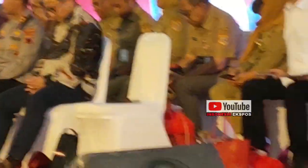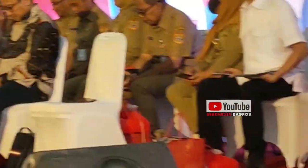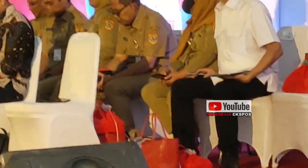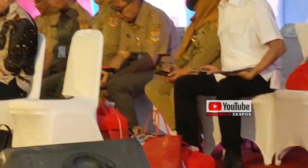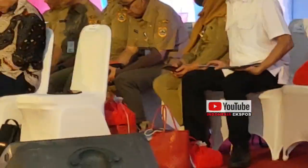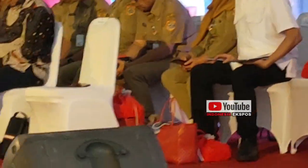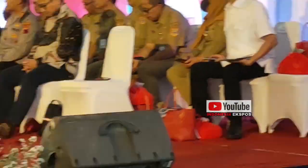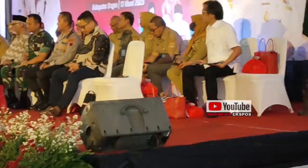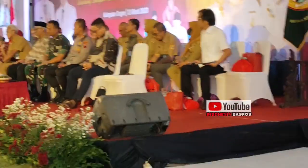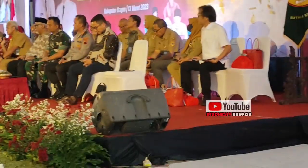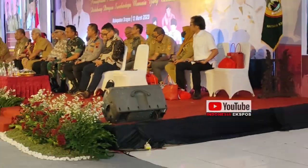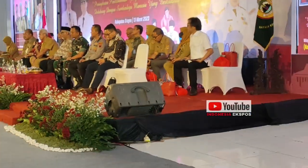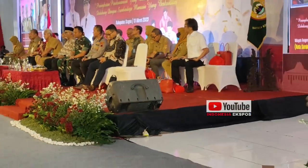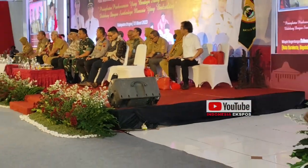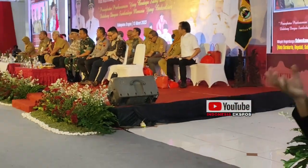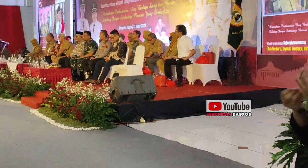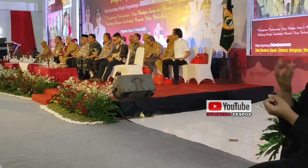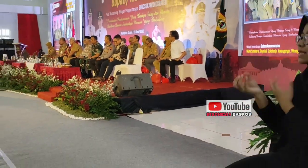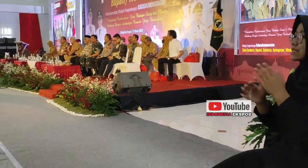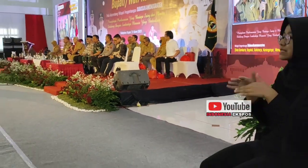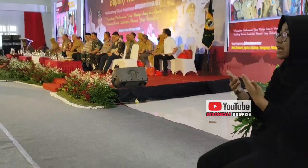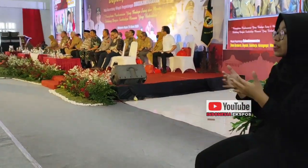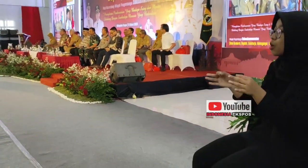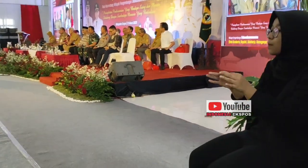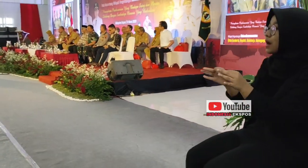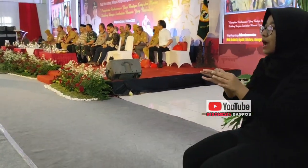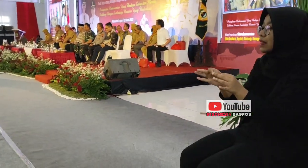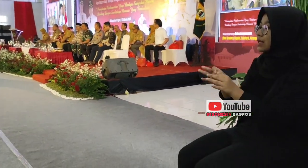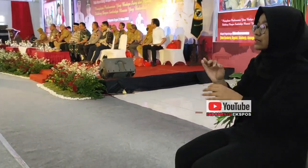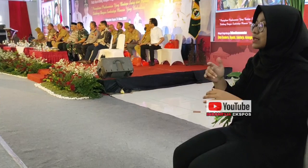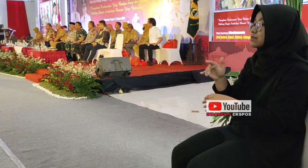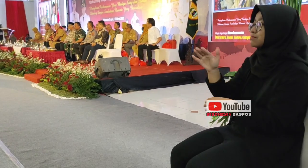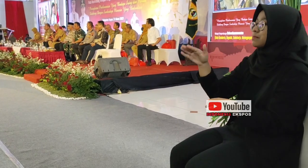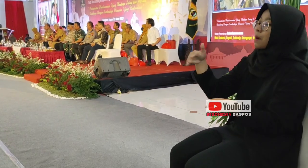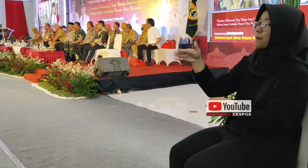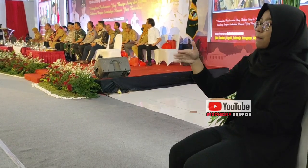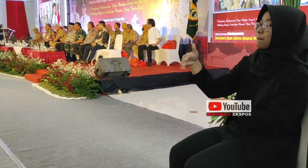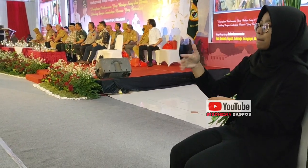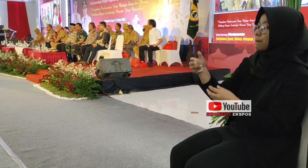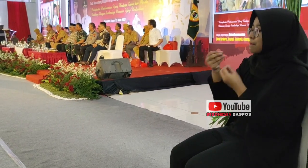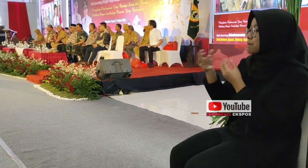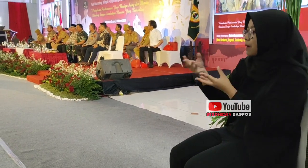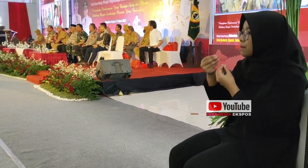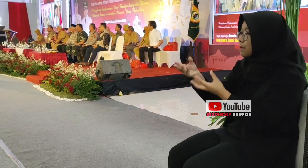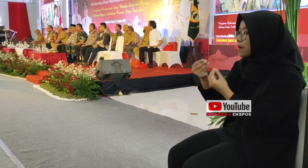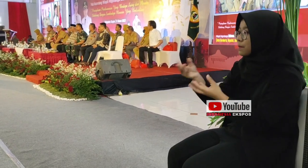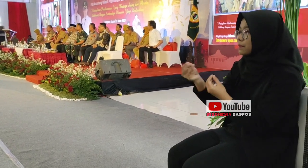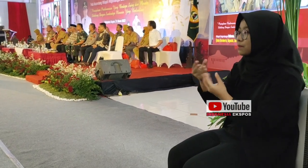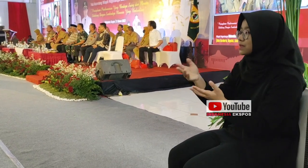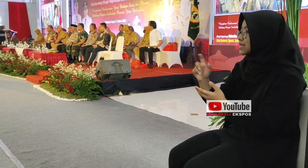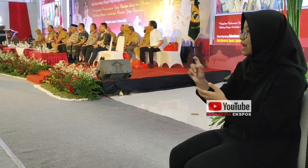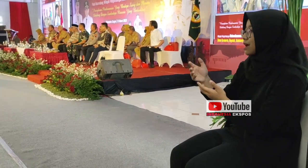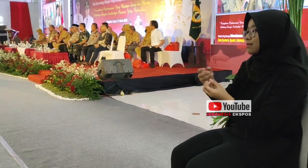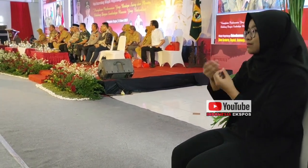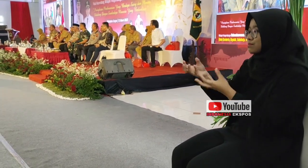Dilakukan sosialisasi atau pendekatan pak, jadi dikasih tahu biar mereka tuh harus